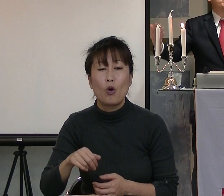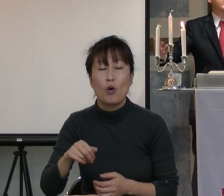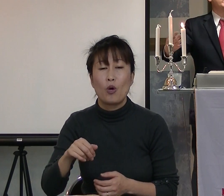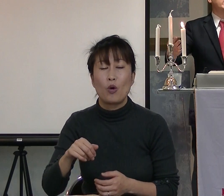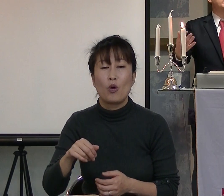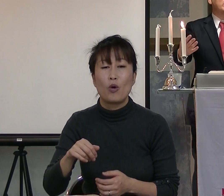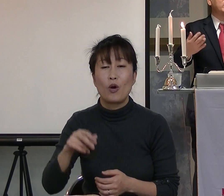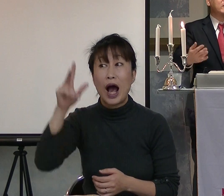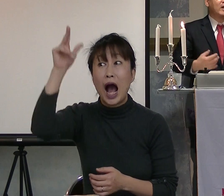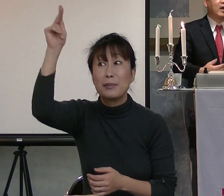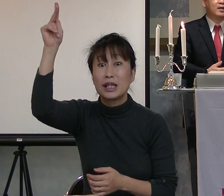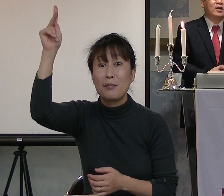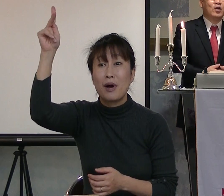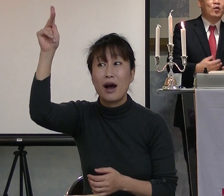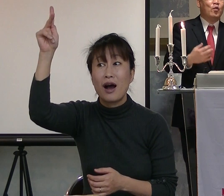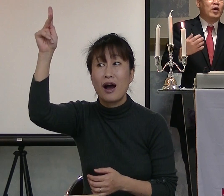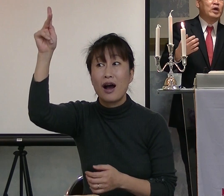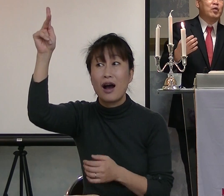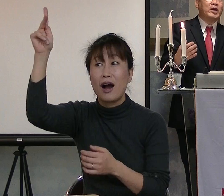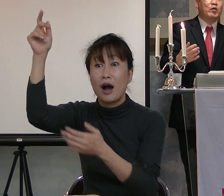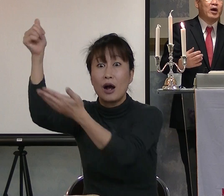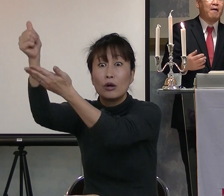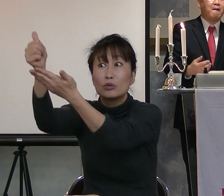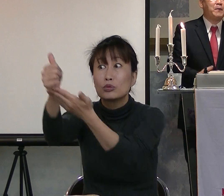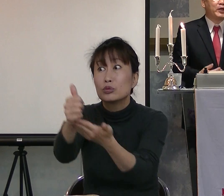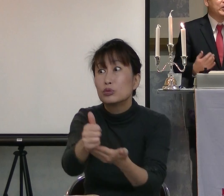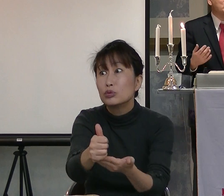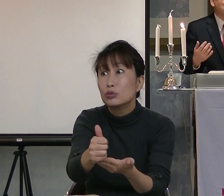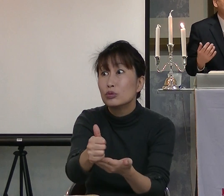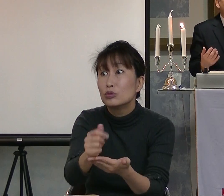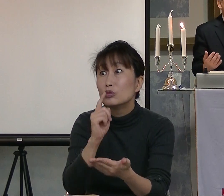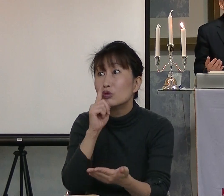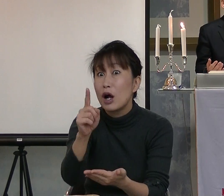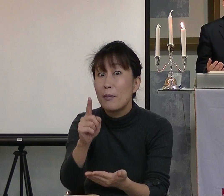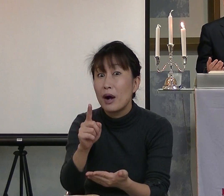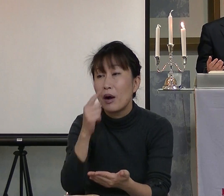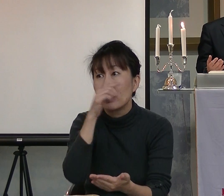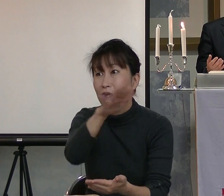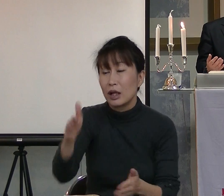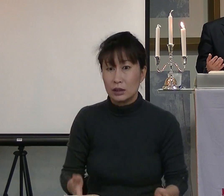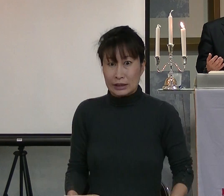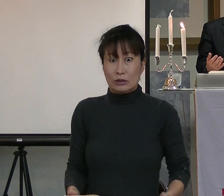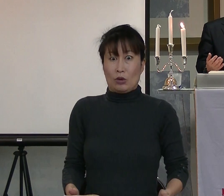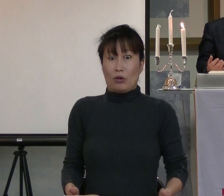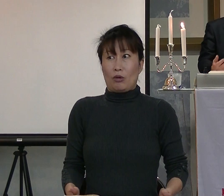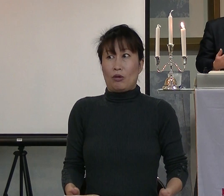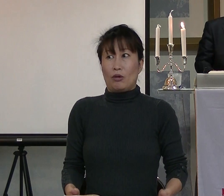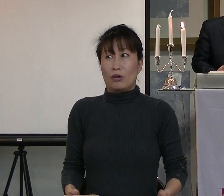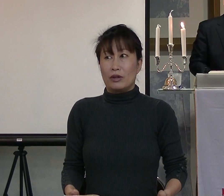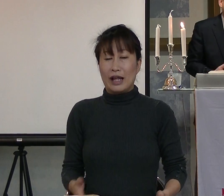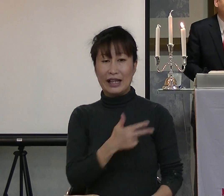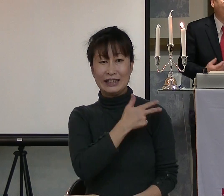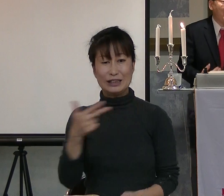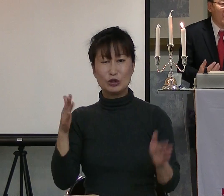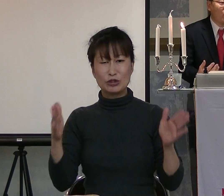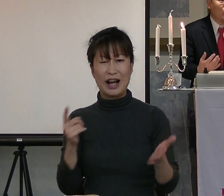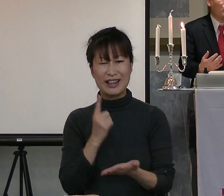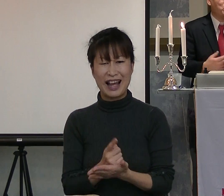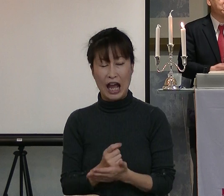を迎えにいらっしゃるんだったら、我々は緊張して、いや1週間だけでも頑張ろ